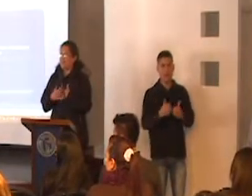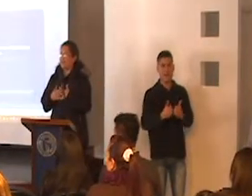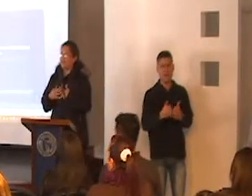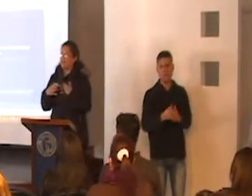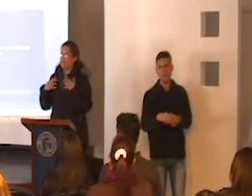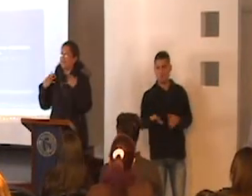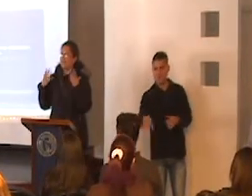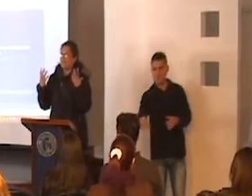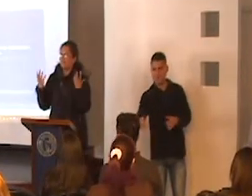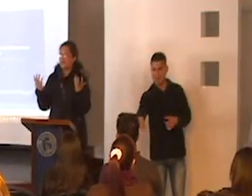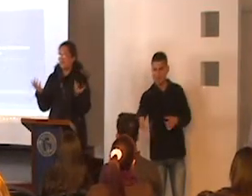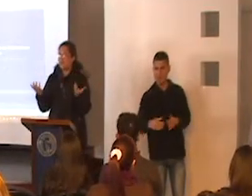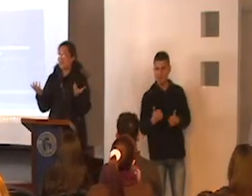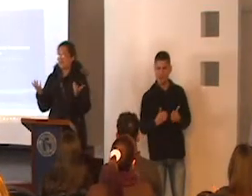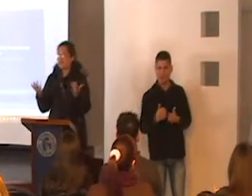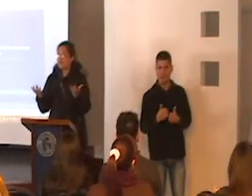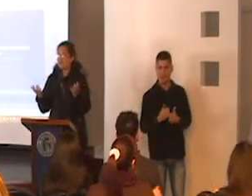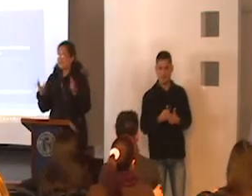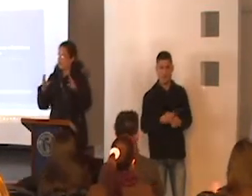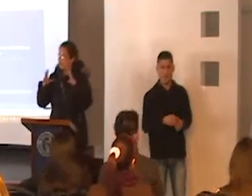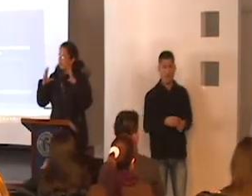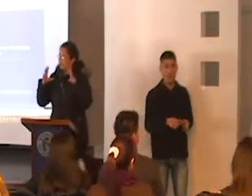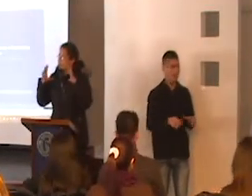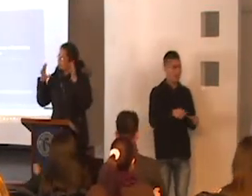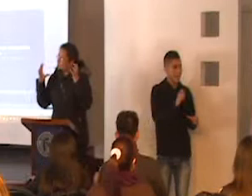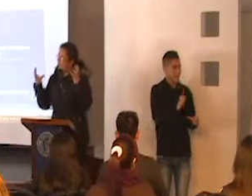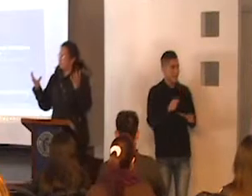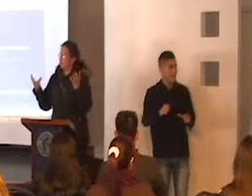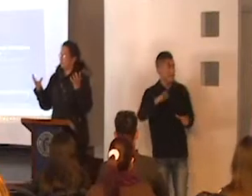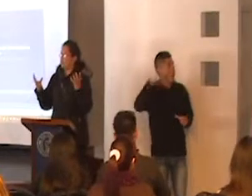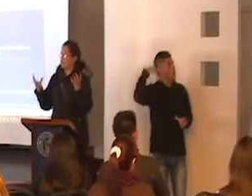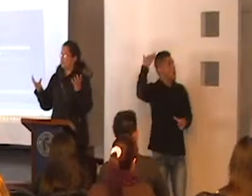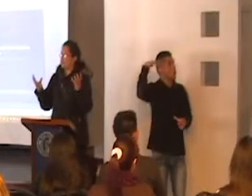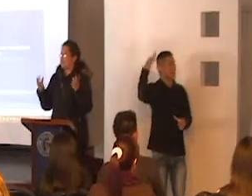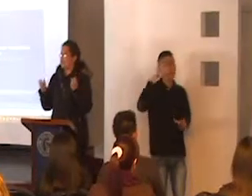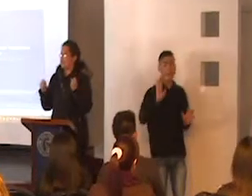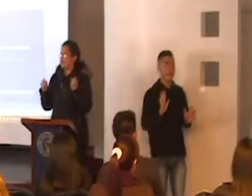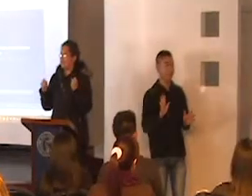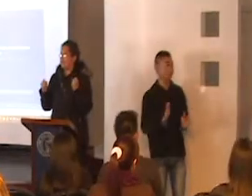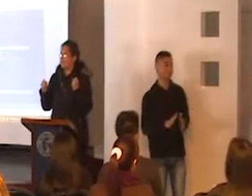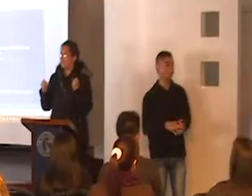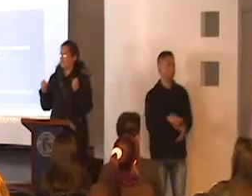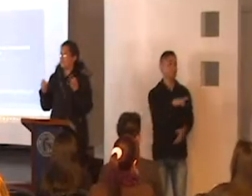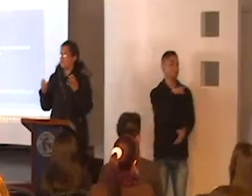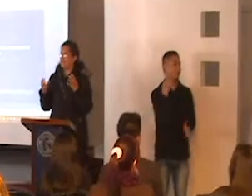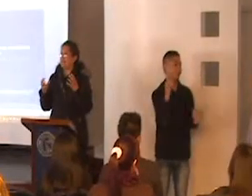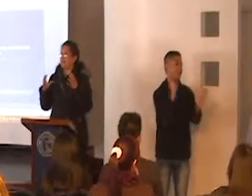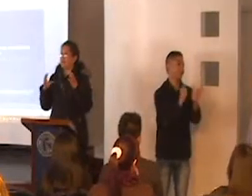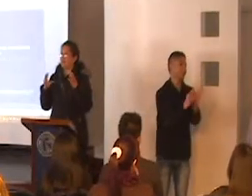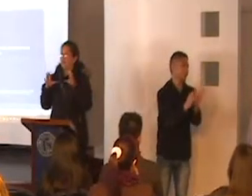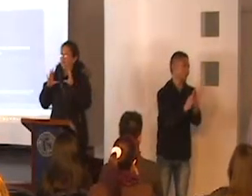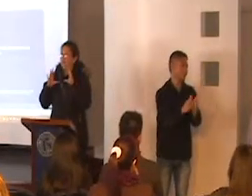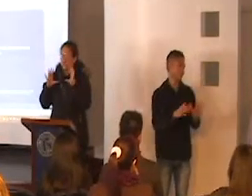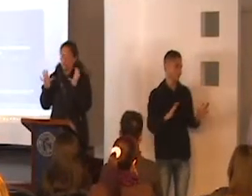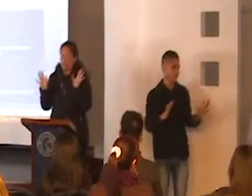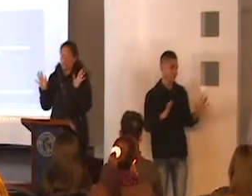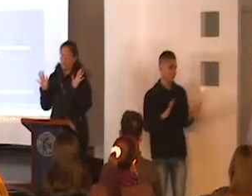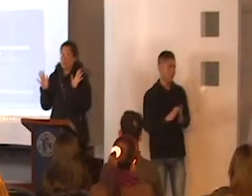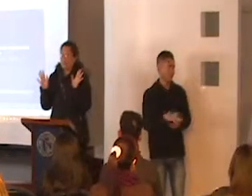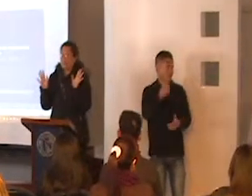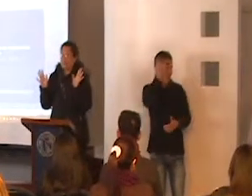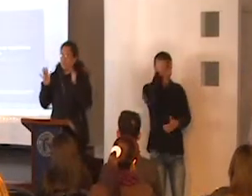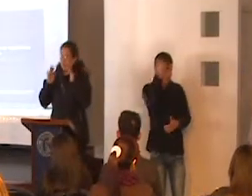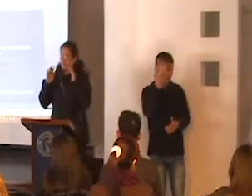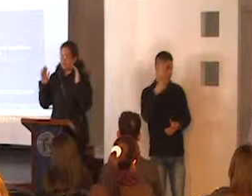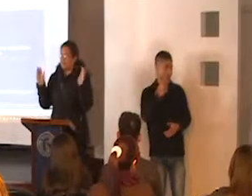pues obviamente la profesora dice que ella posiciona su clase como cualquier otra clase que le debe dar la misma importancia. Y de pronto, y